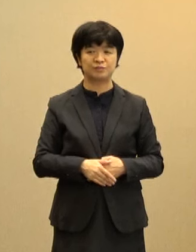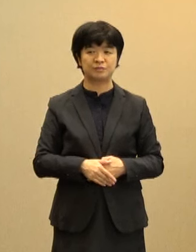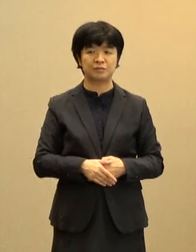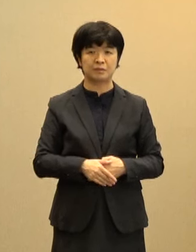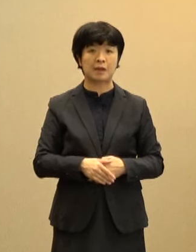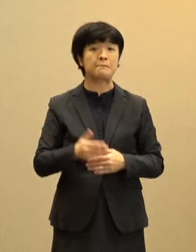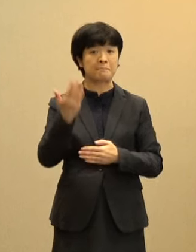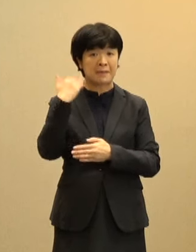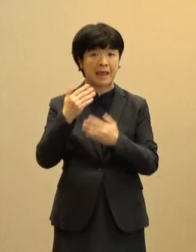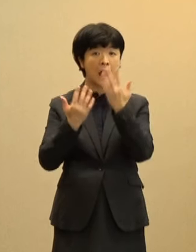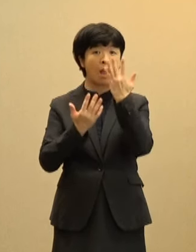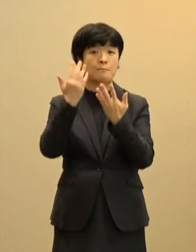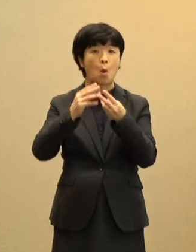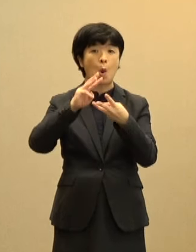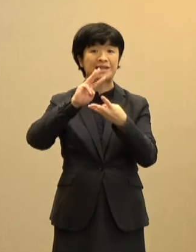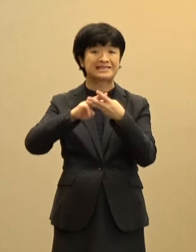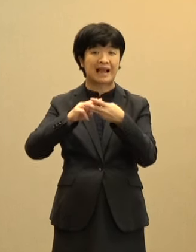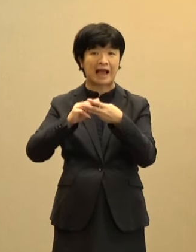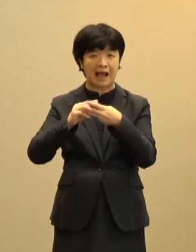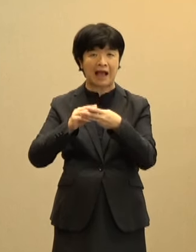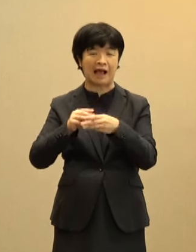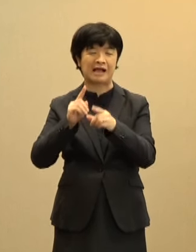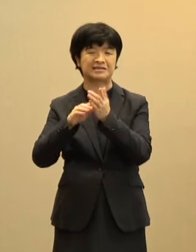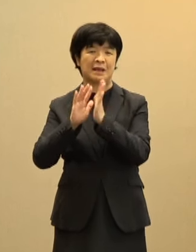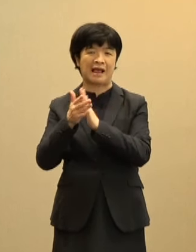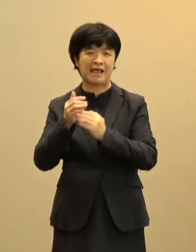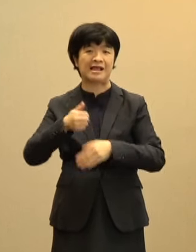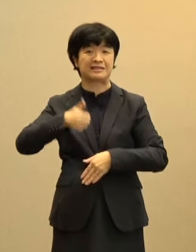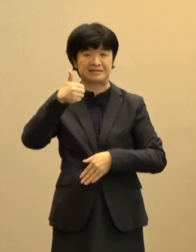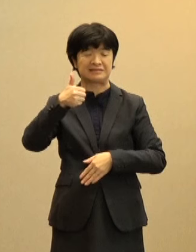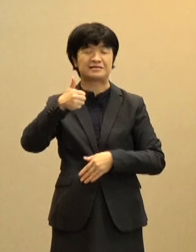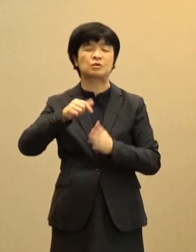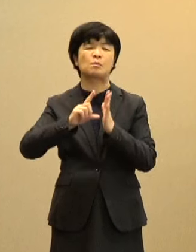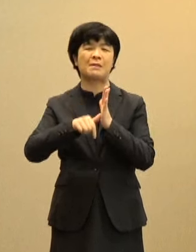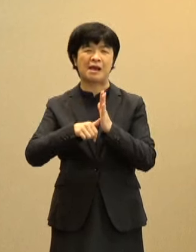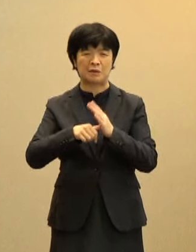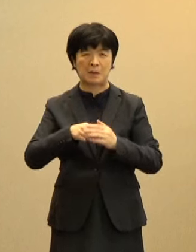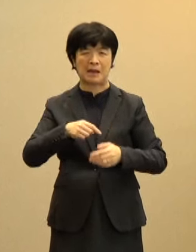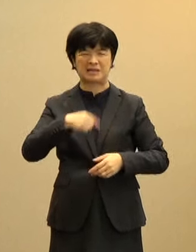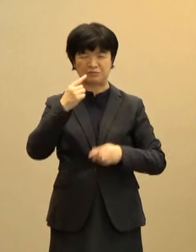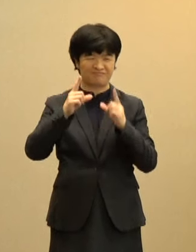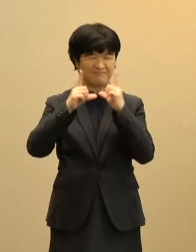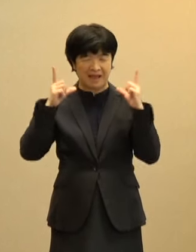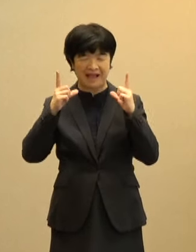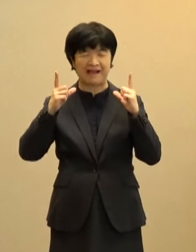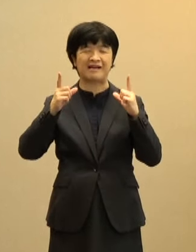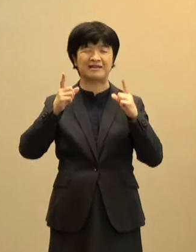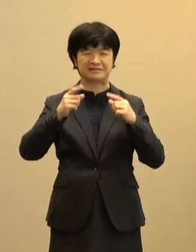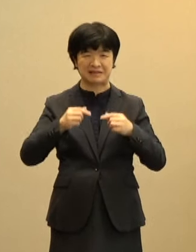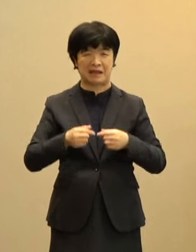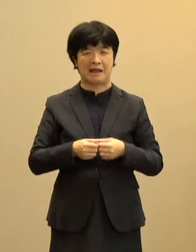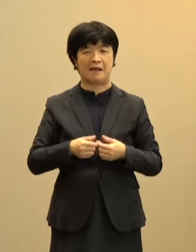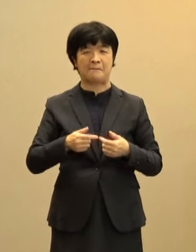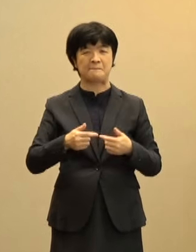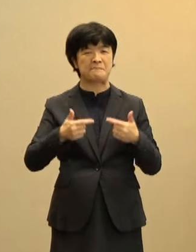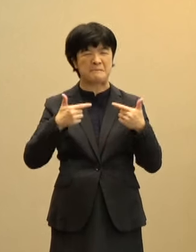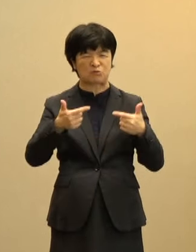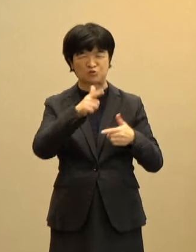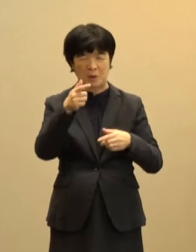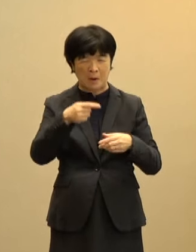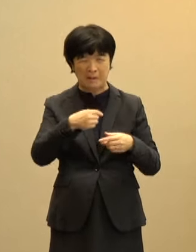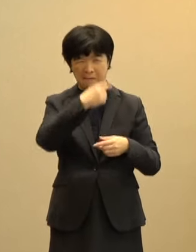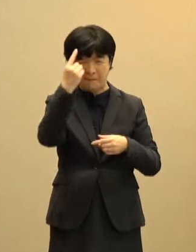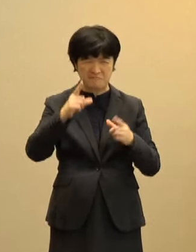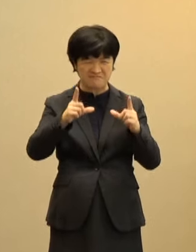森田検察知事の時には、知事自らが出演して、例えばバスの中で森田検察で詐欺注意みたいな注意喚起を、非常